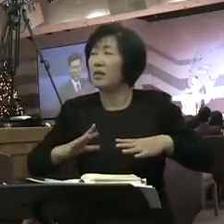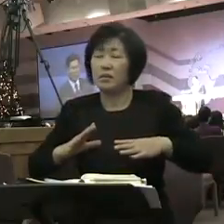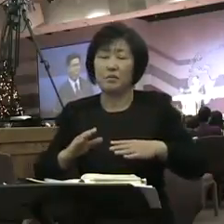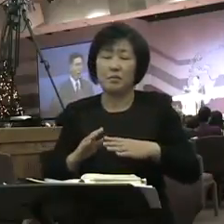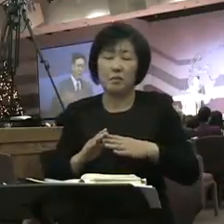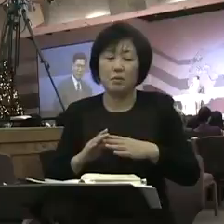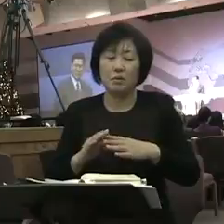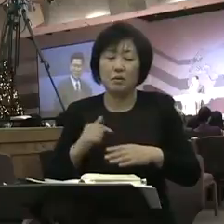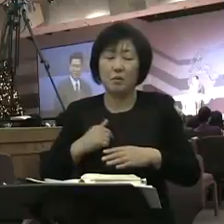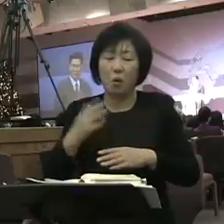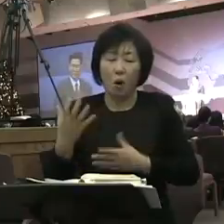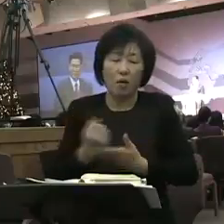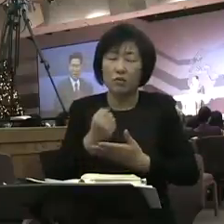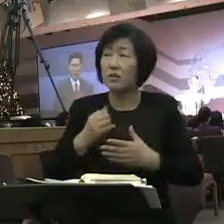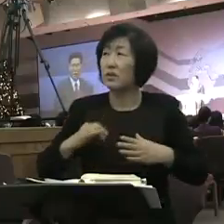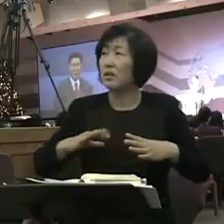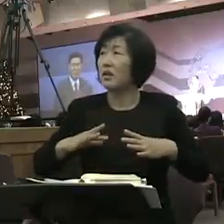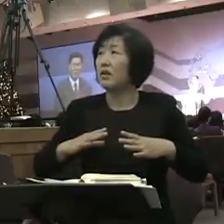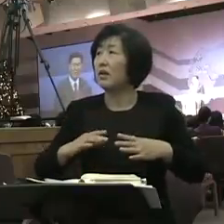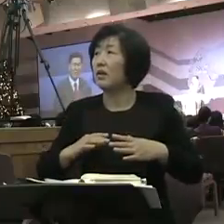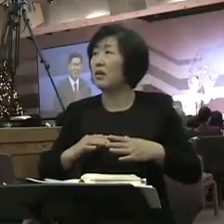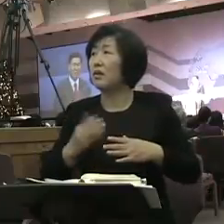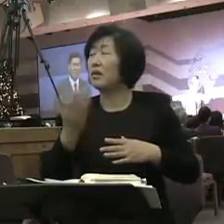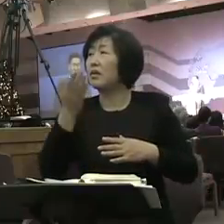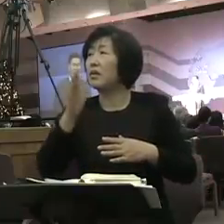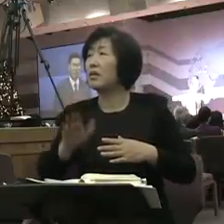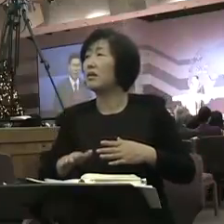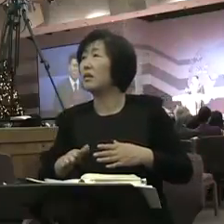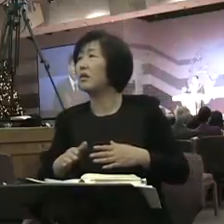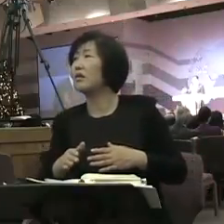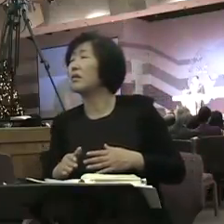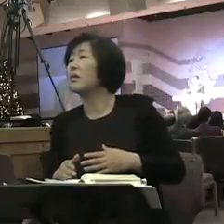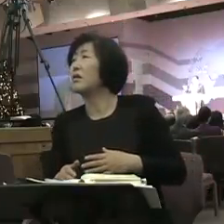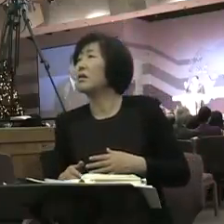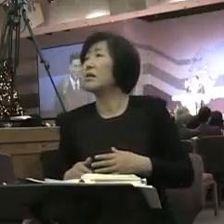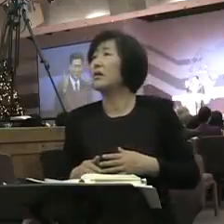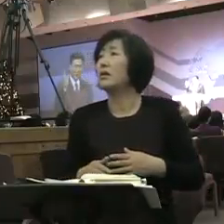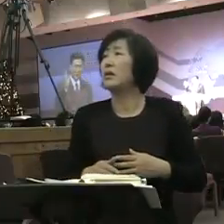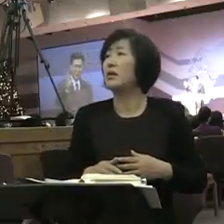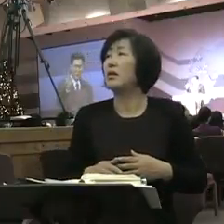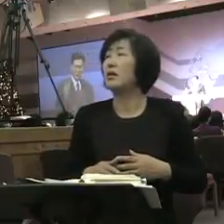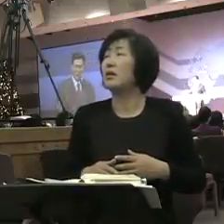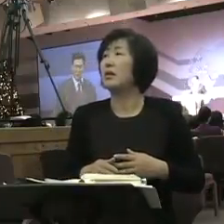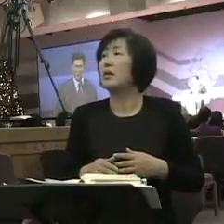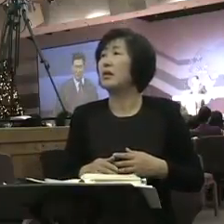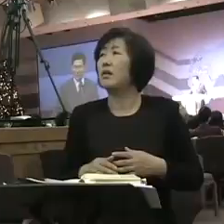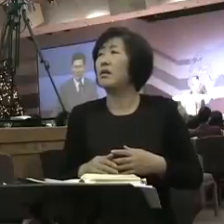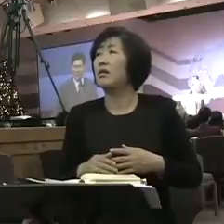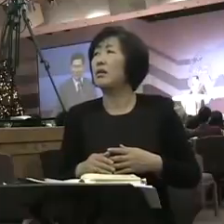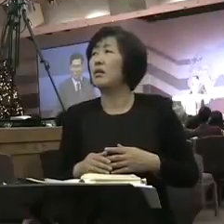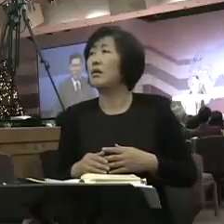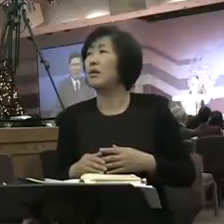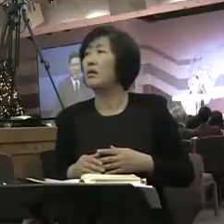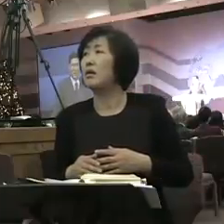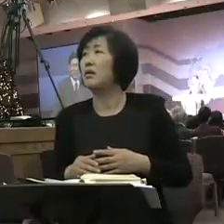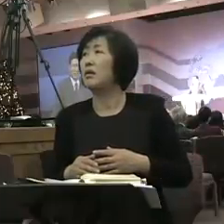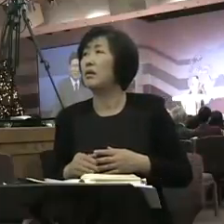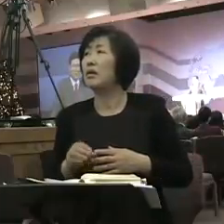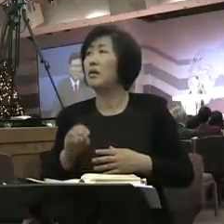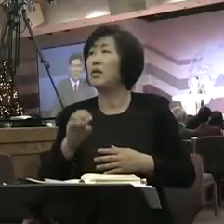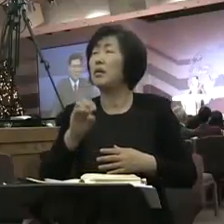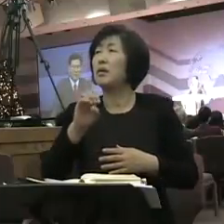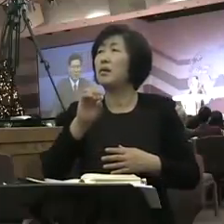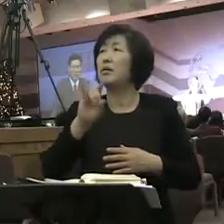옆에 있다가 난 뭐가 있어? 아니 근데요, 요즘은 이 플레이스테이션 3까지 나왔지만 그때 당시 이